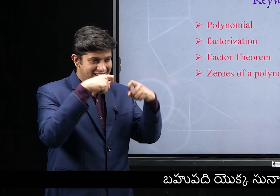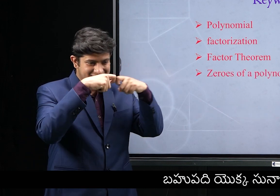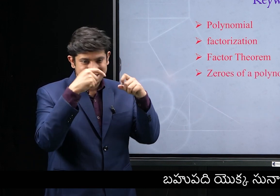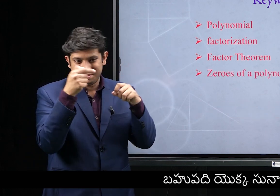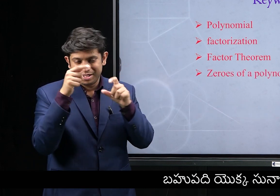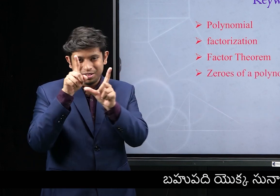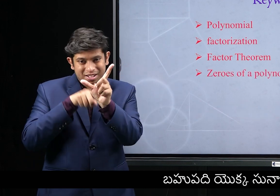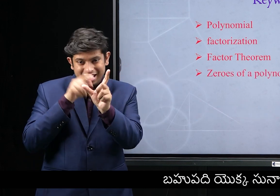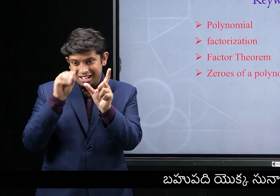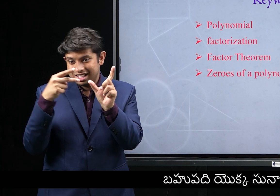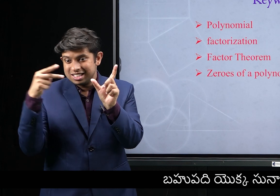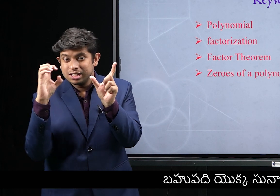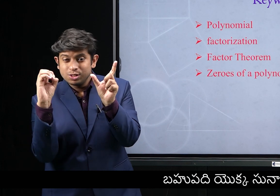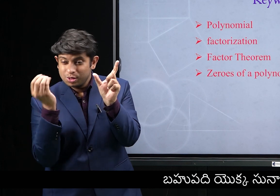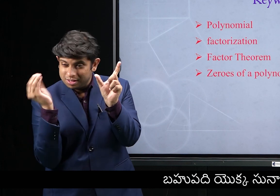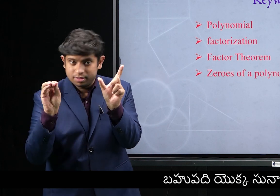బహుపది యొక్క సున్నాలు,